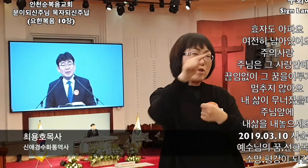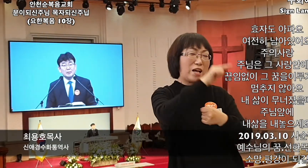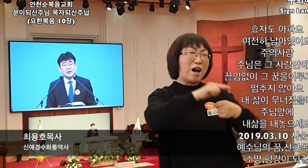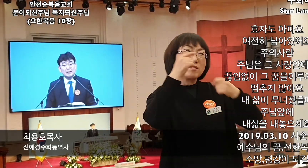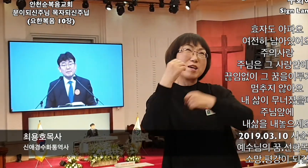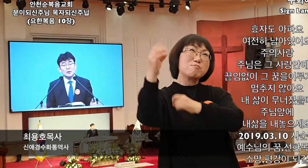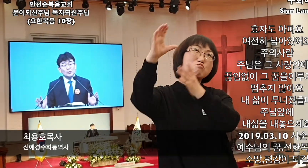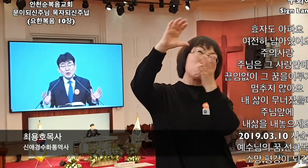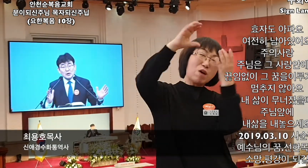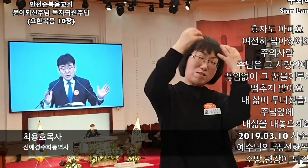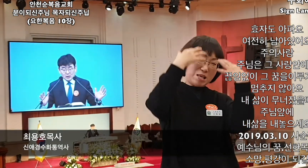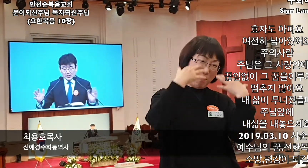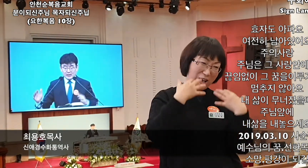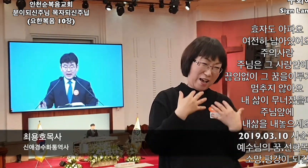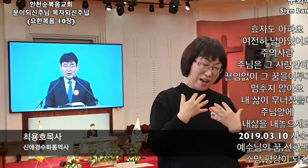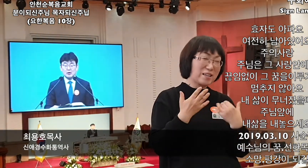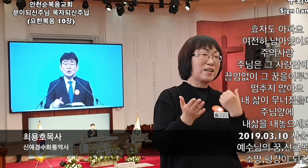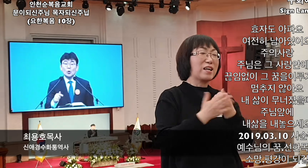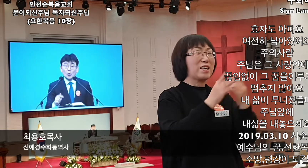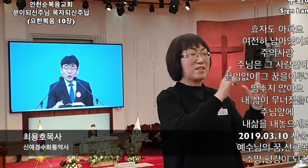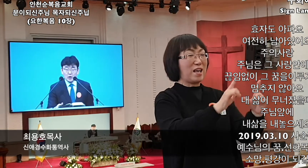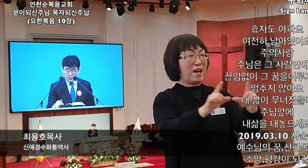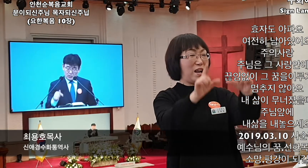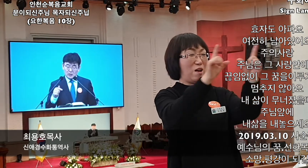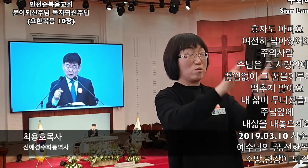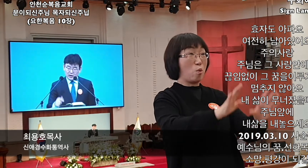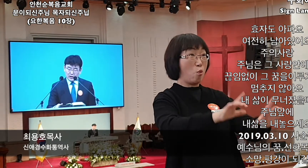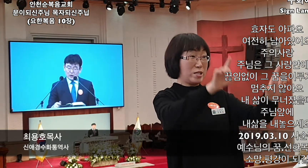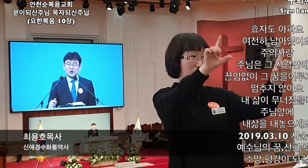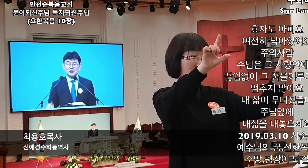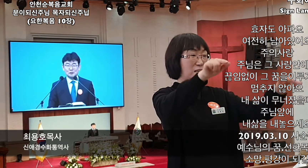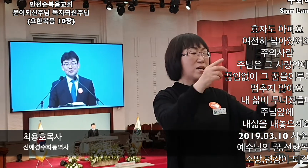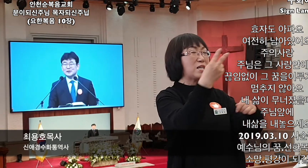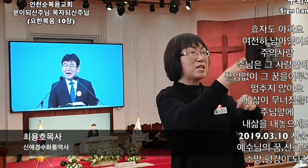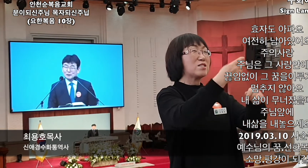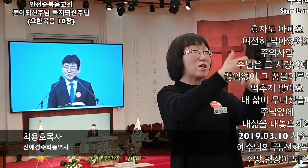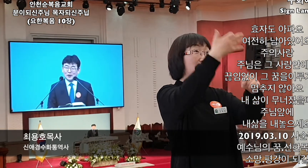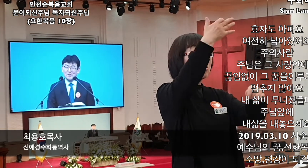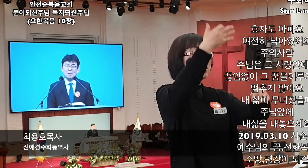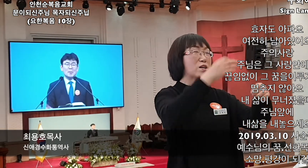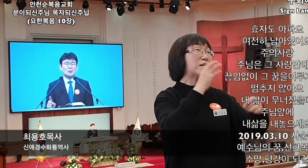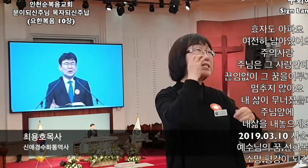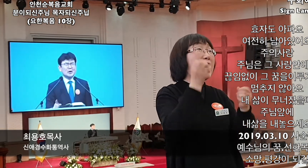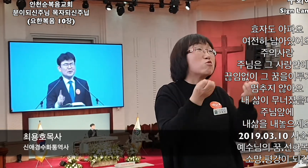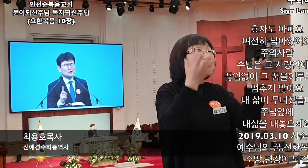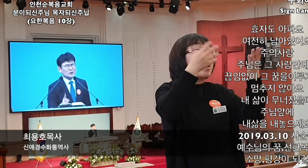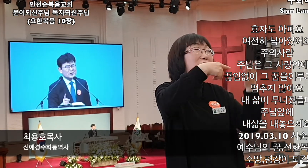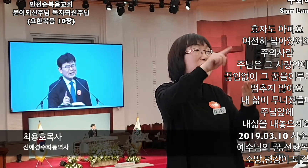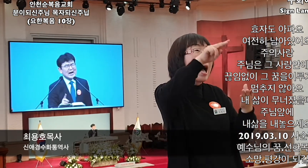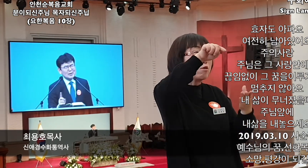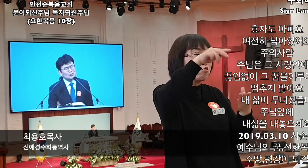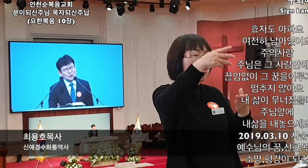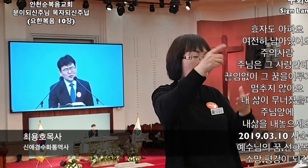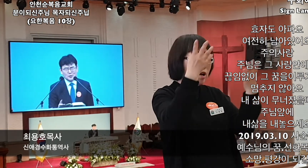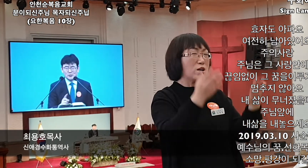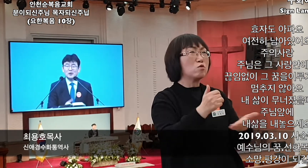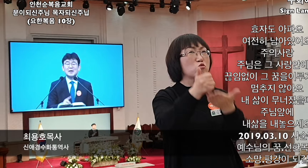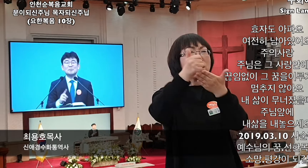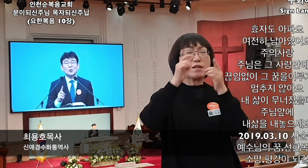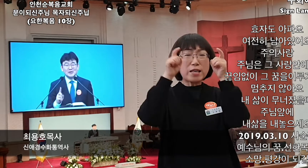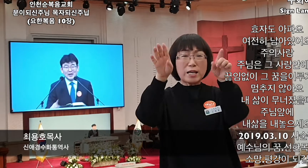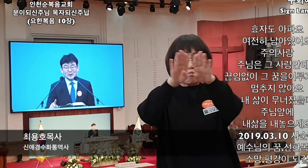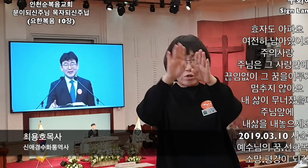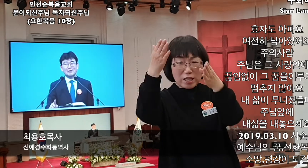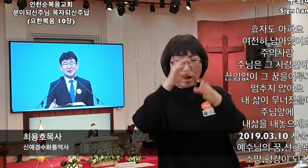가운데 임합니다. 우리는 그렇게 살아요. 오늘 2019년 사순절 우리 가운데 주께서 양의 문이 되시고